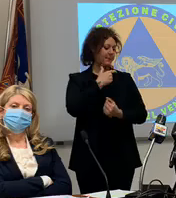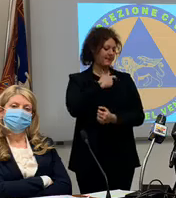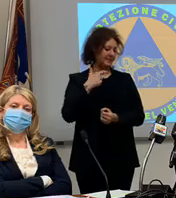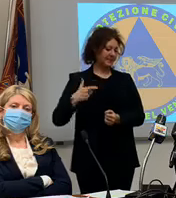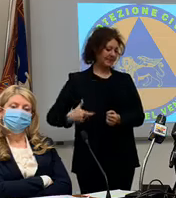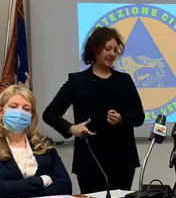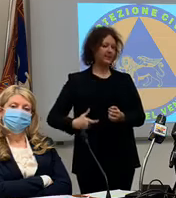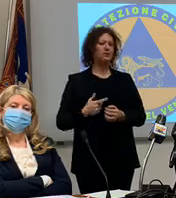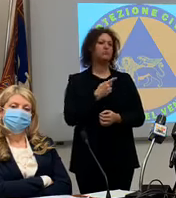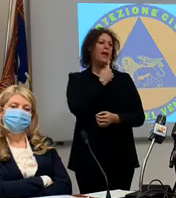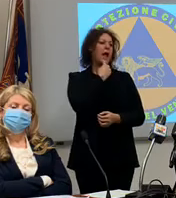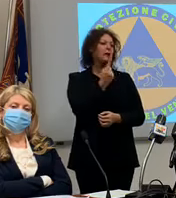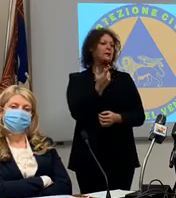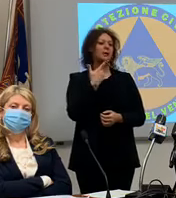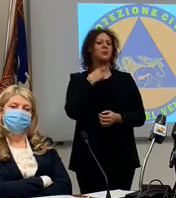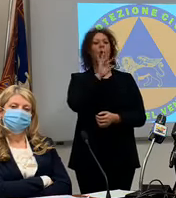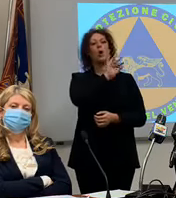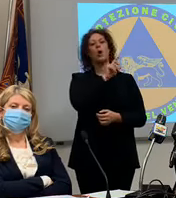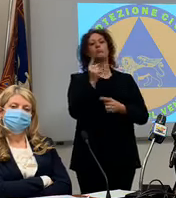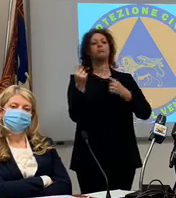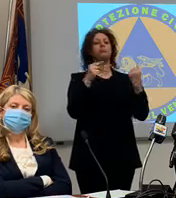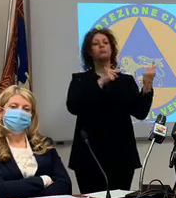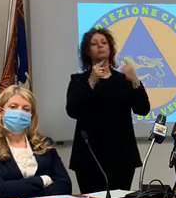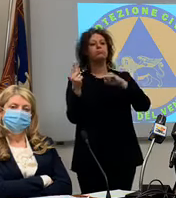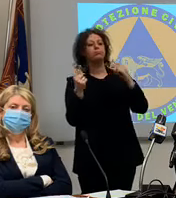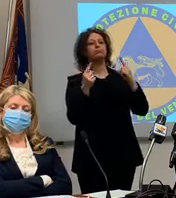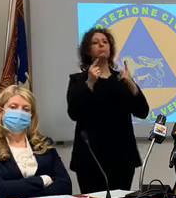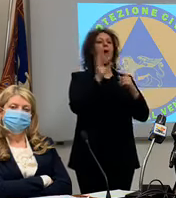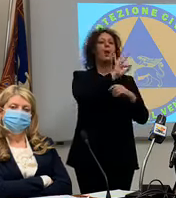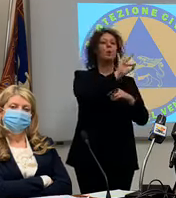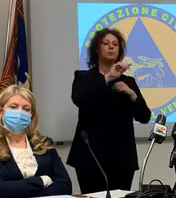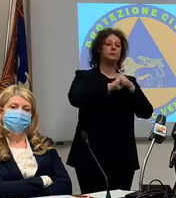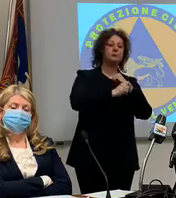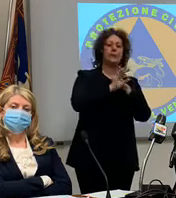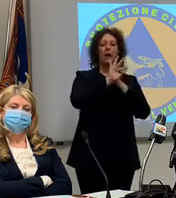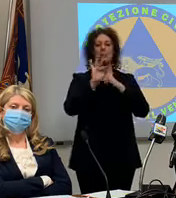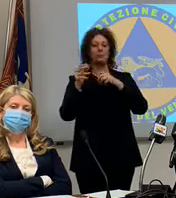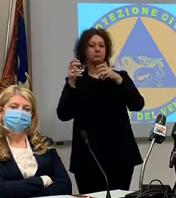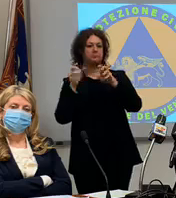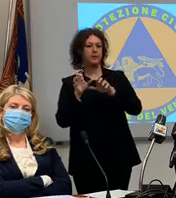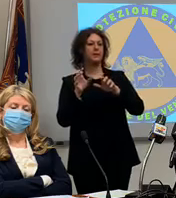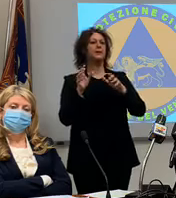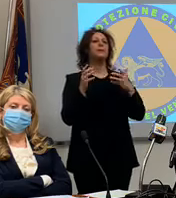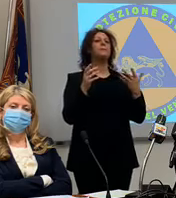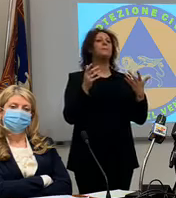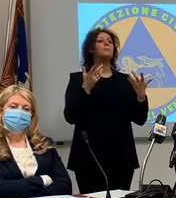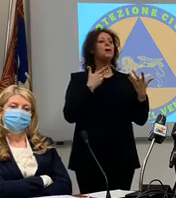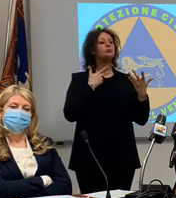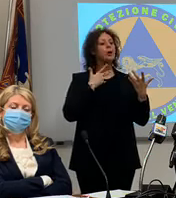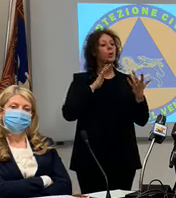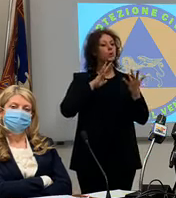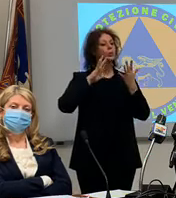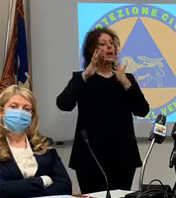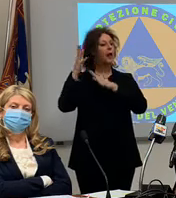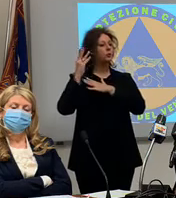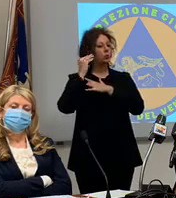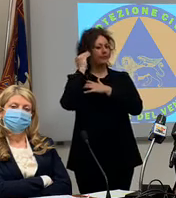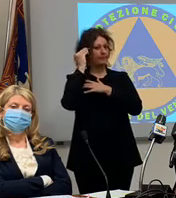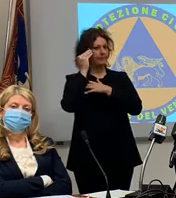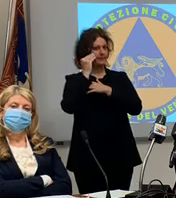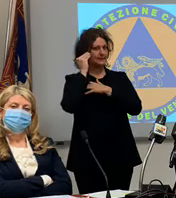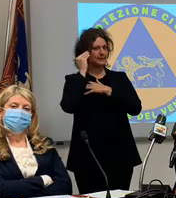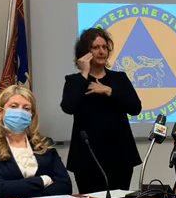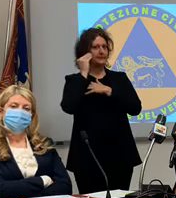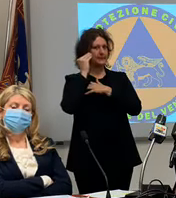detto ci sono diverse posizioni misure più o meno restrittive però c'è anche una terza corrente di pensiero che è quella di far rispettare le misure che